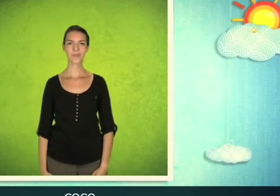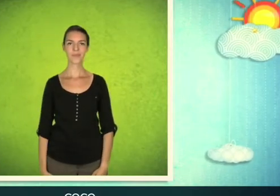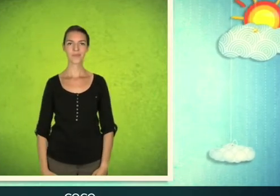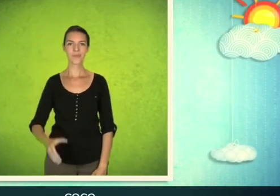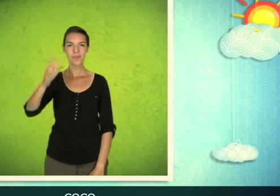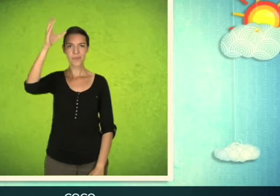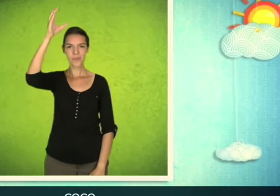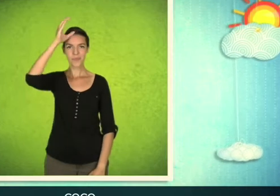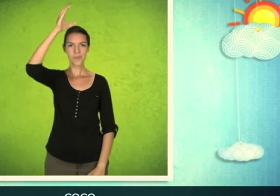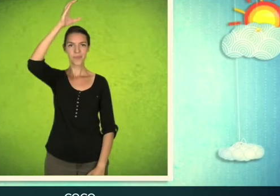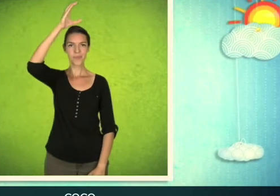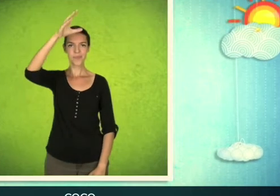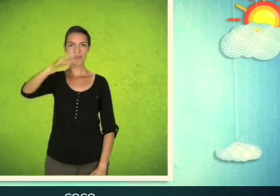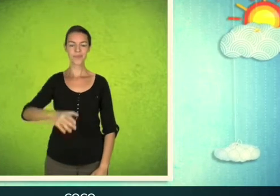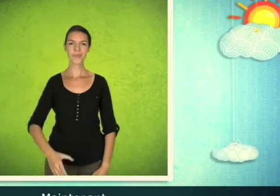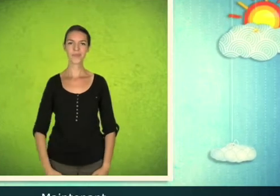Coco.